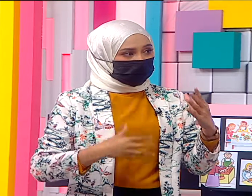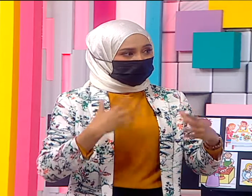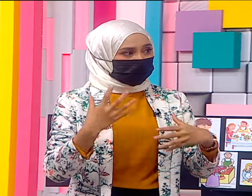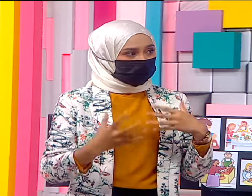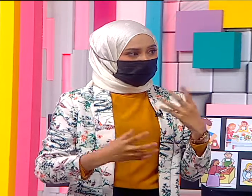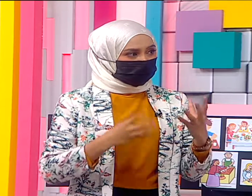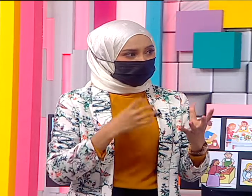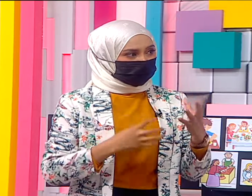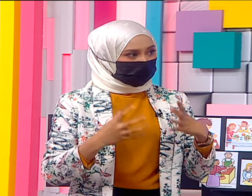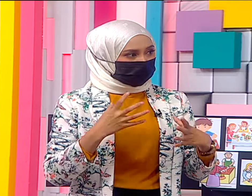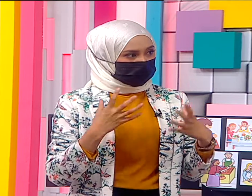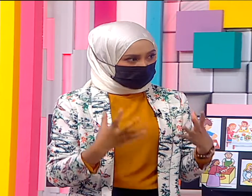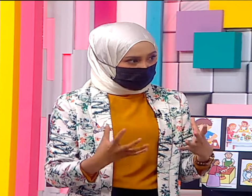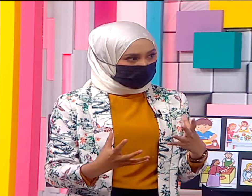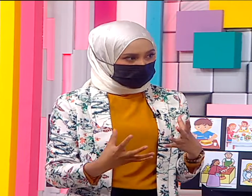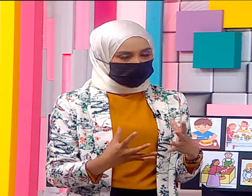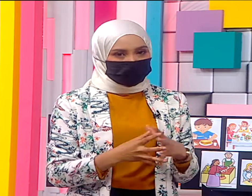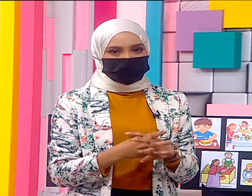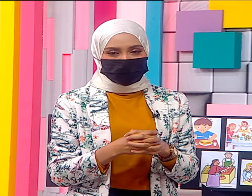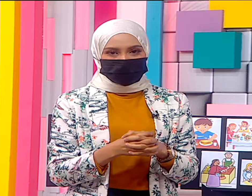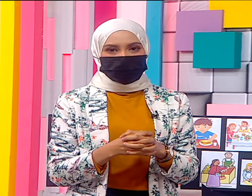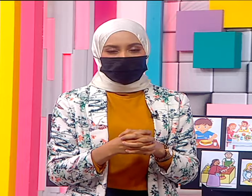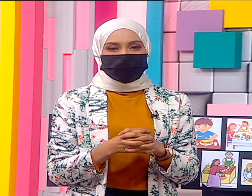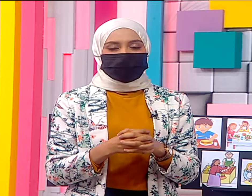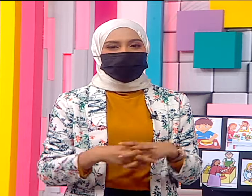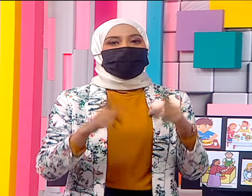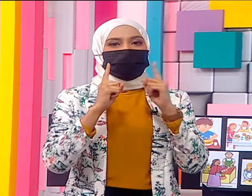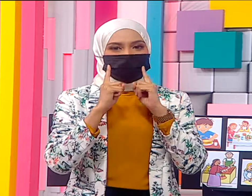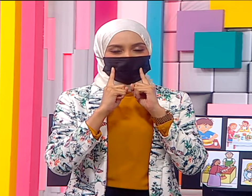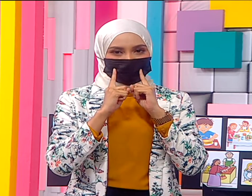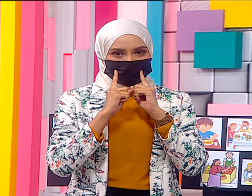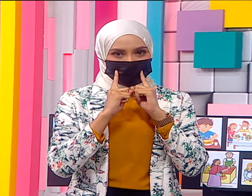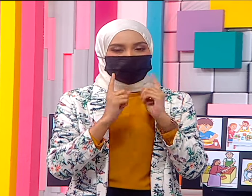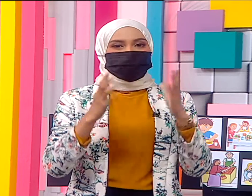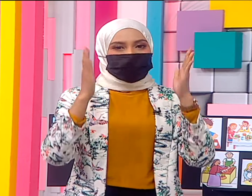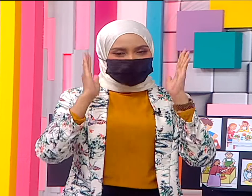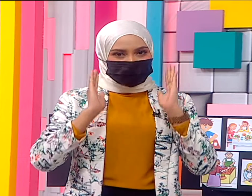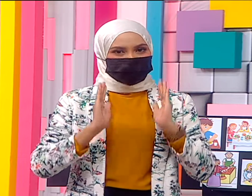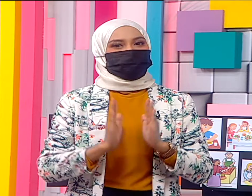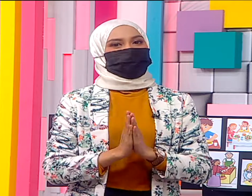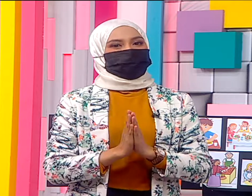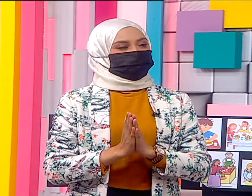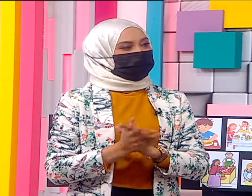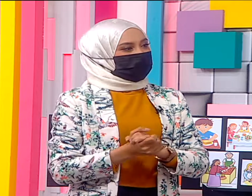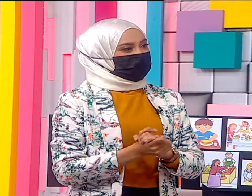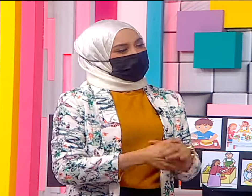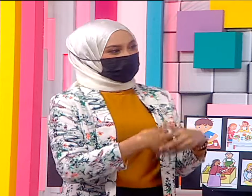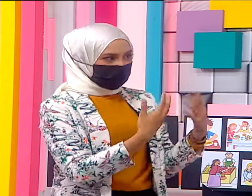melihat daripada pergerakkan isyarat bahasa isyarat tetapi juga mereka Basyir pergerakan di BDB ekspresi muka oke